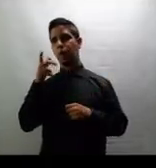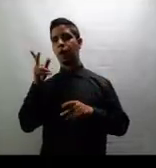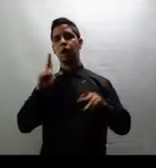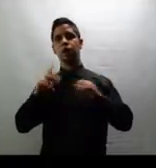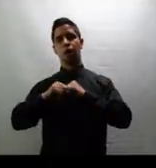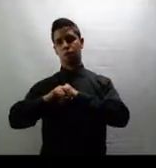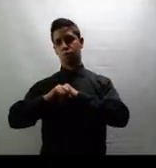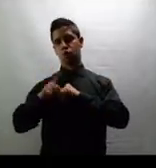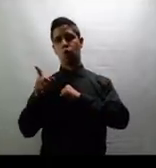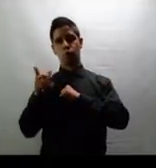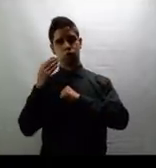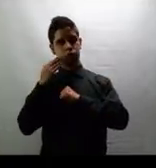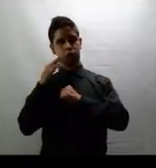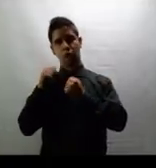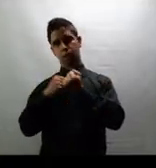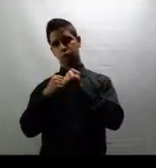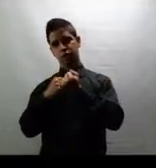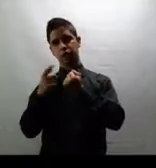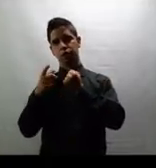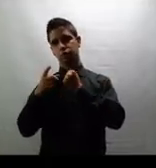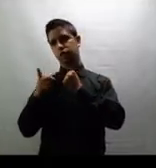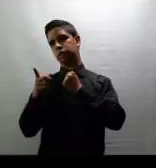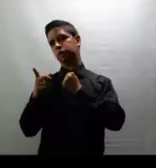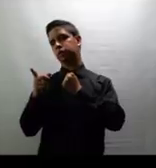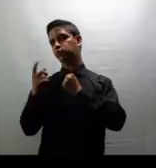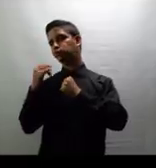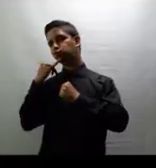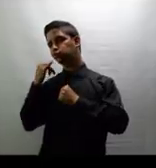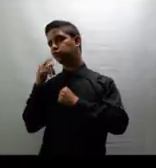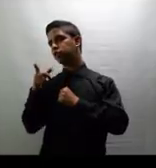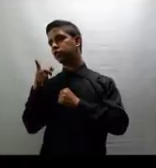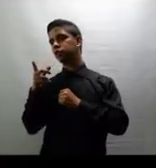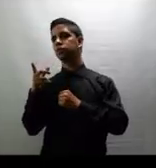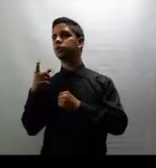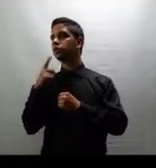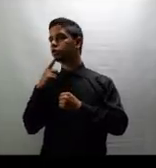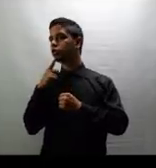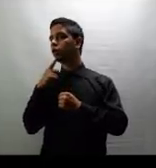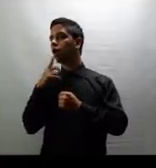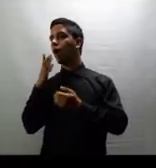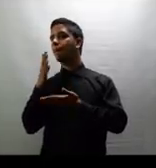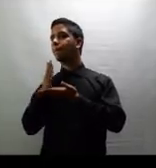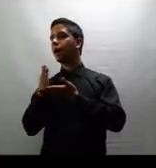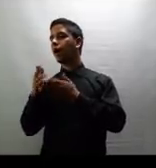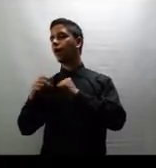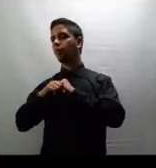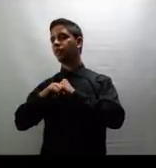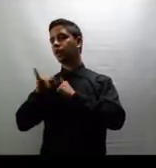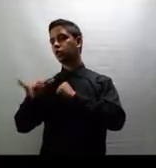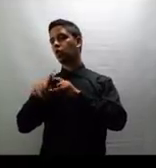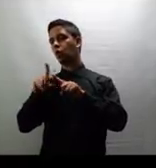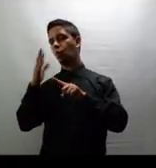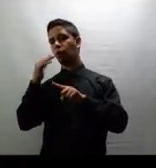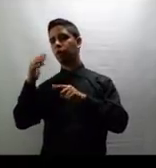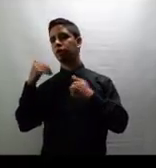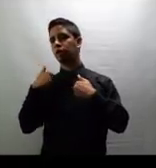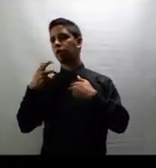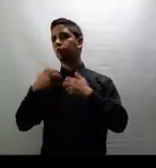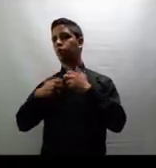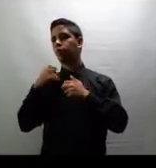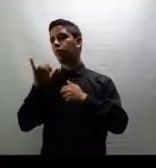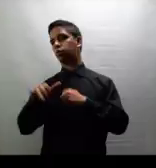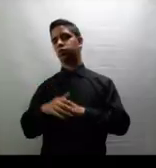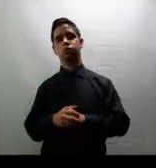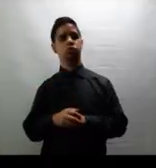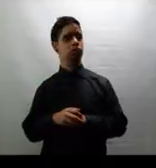de la publicidad los auspiciadores y después déjate de auspiciar este porque catherine duda los problemas